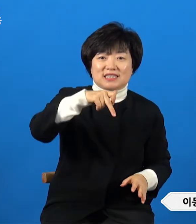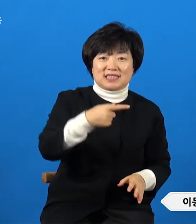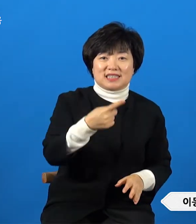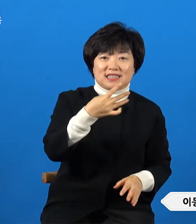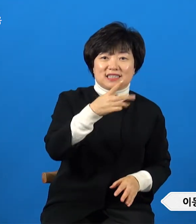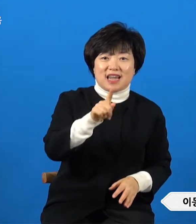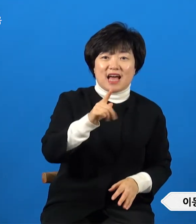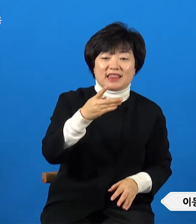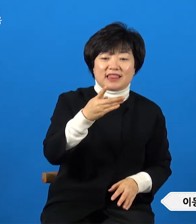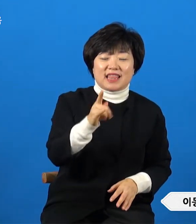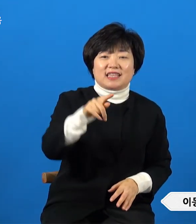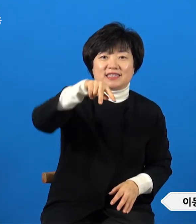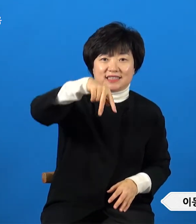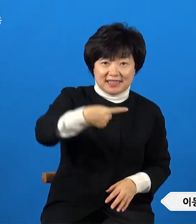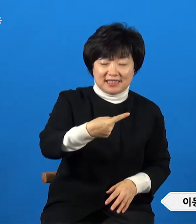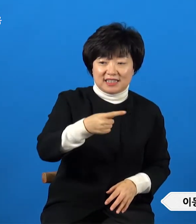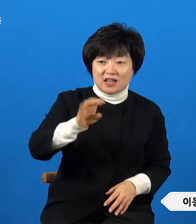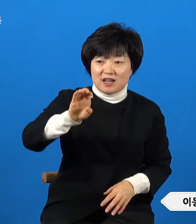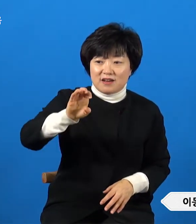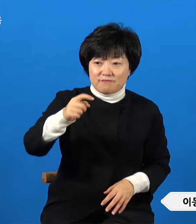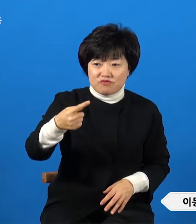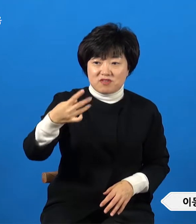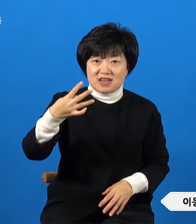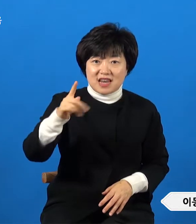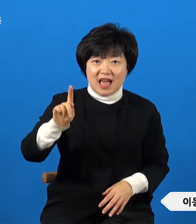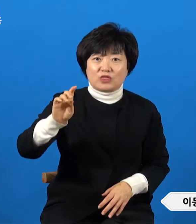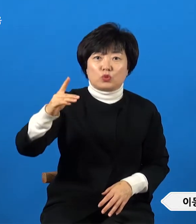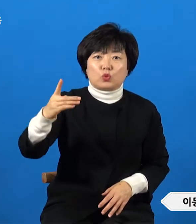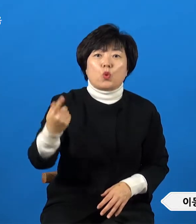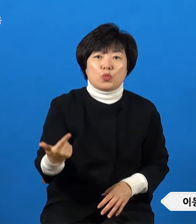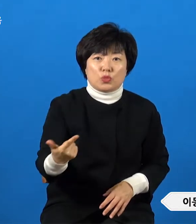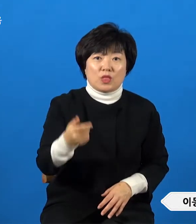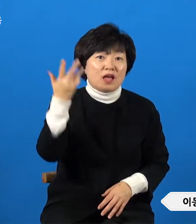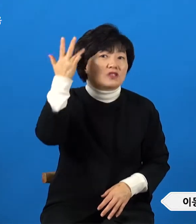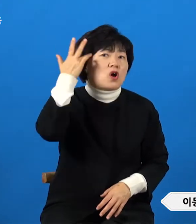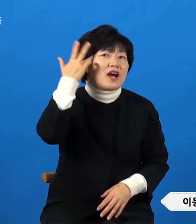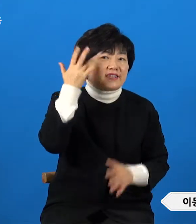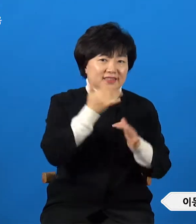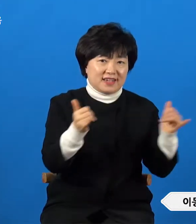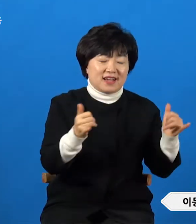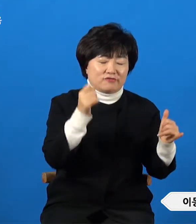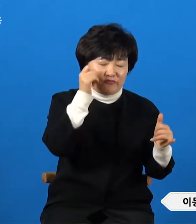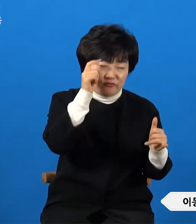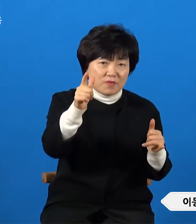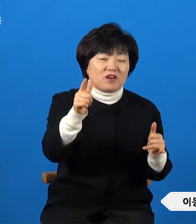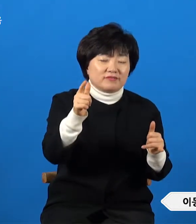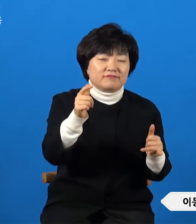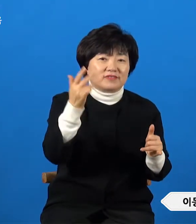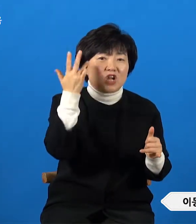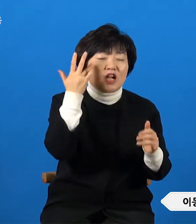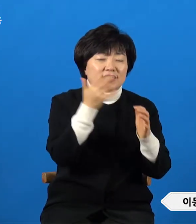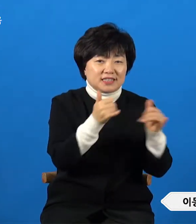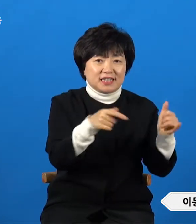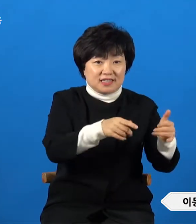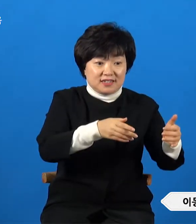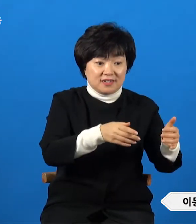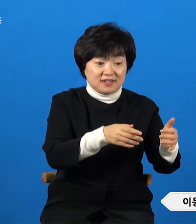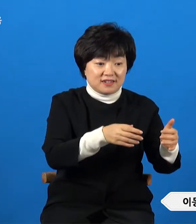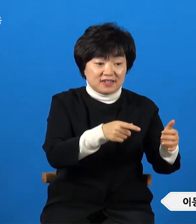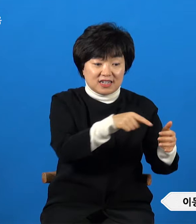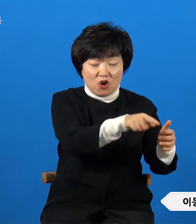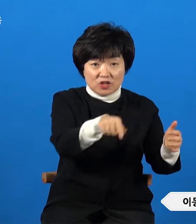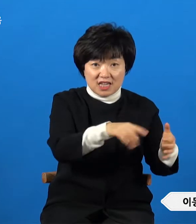않았습니까? 바로 이 소크라테스와 플라톤을 낳았던 헬라의 철학, 헬라의 지성. 그러나 이런 헬라의